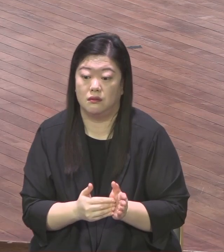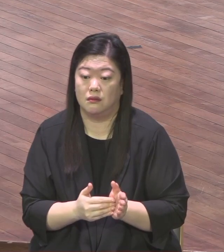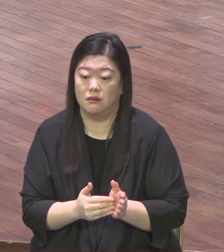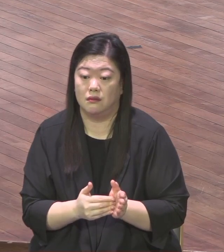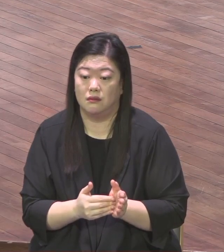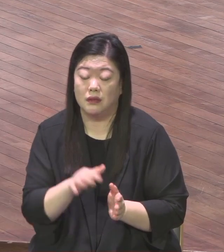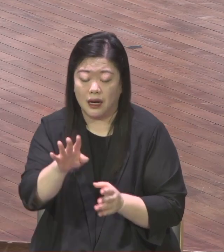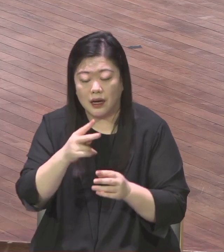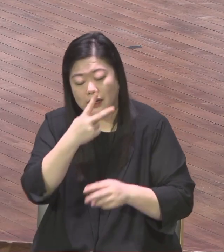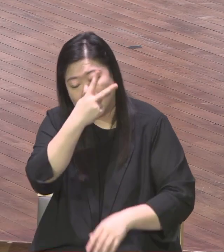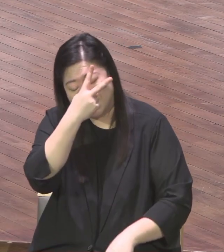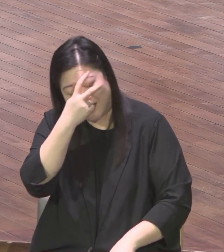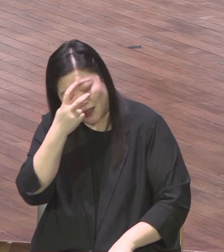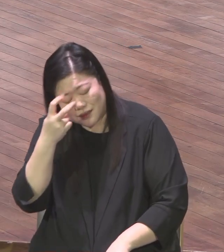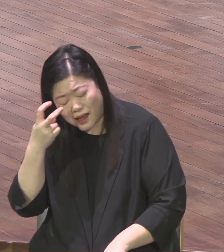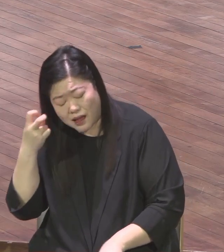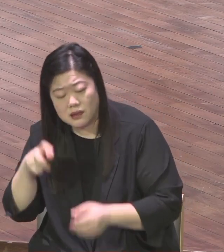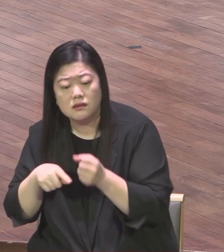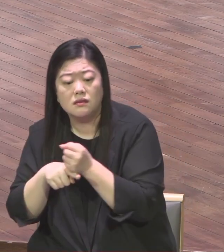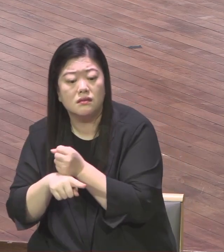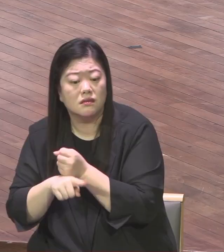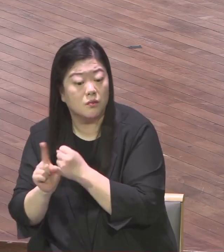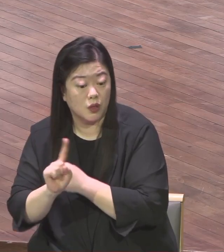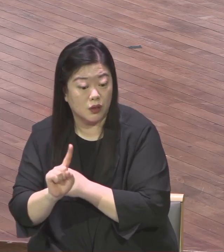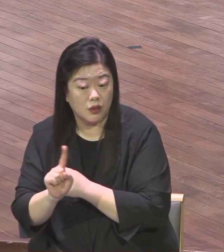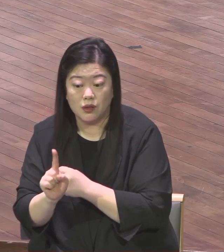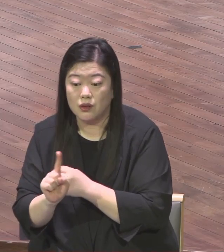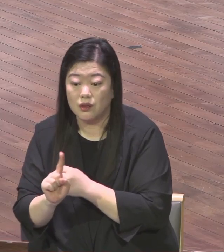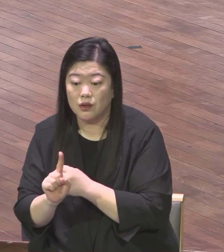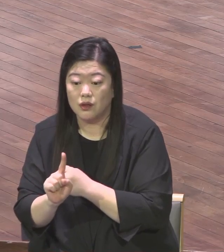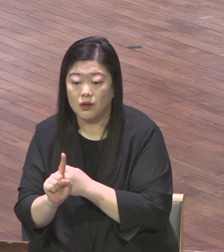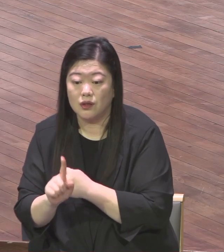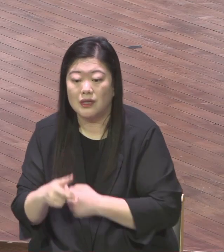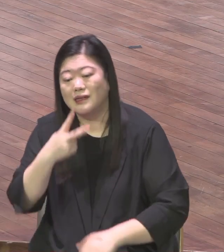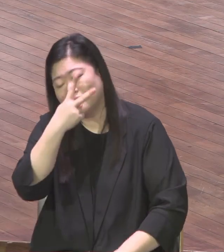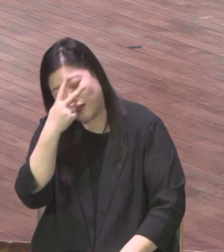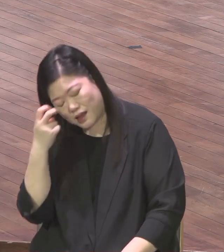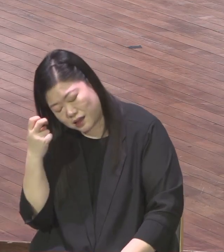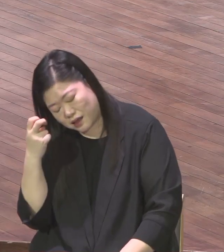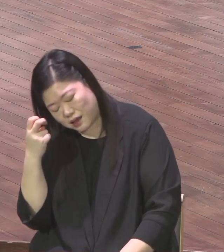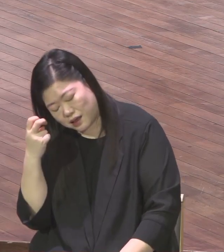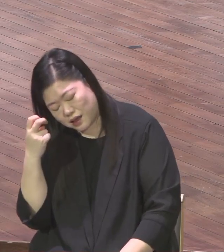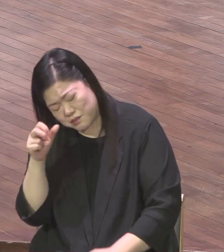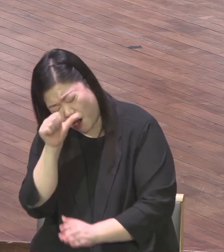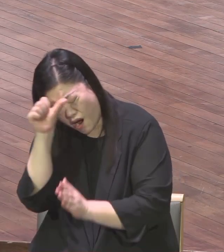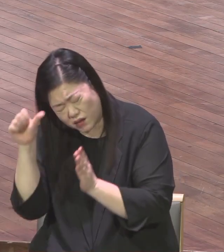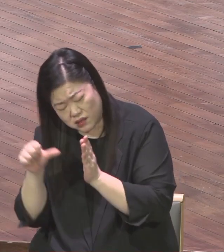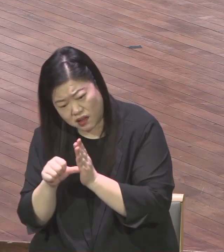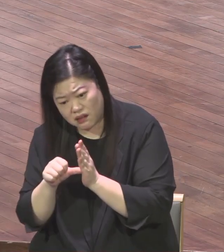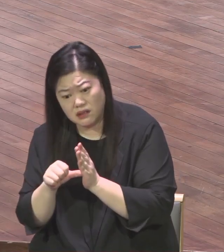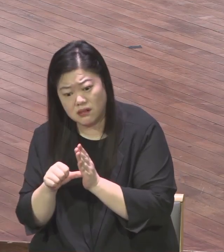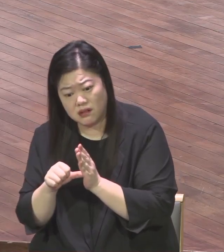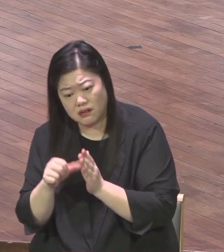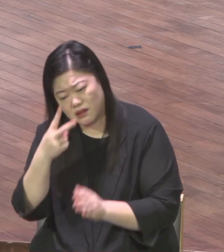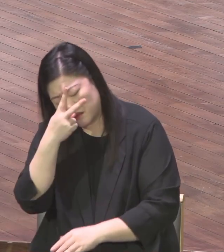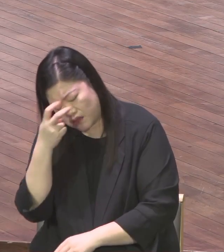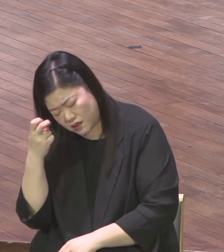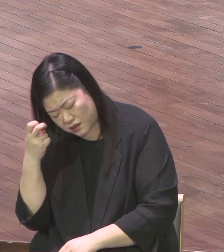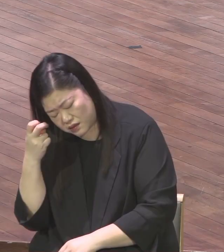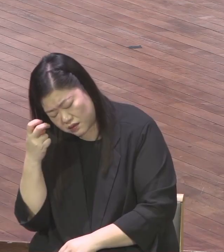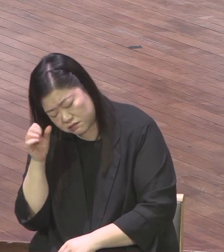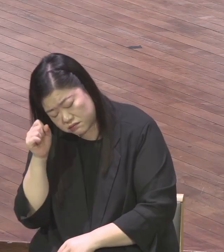있습니까? 잠을 잔다라는 이 표현은요, 언젠가 깬다라는 것입니다.